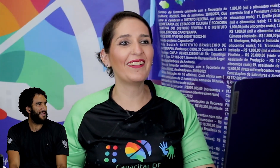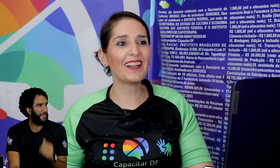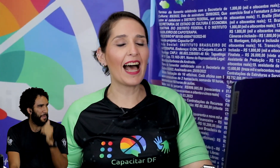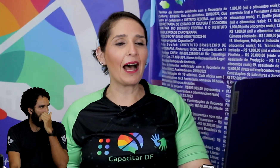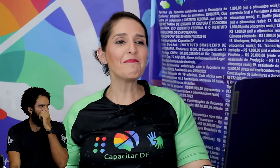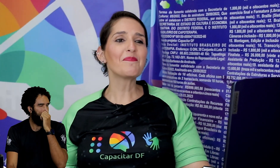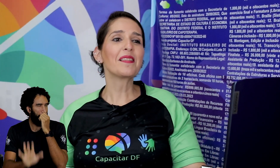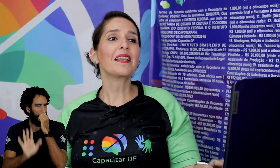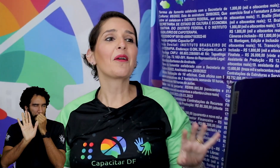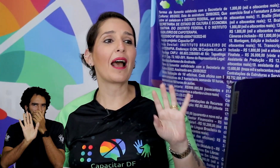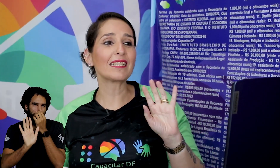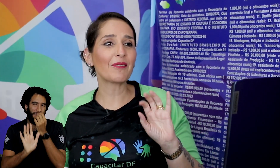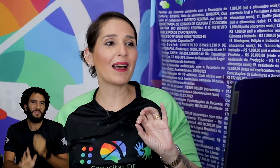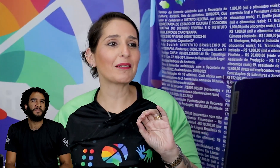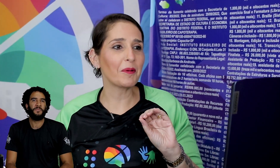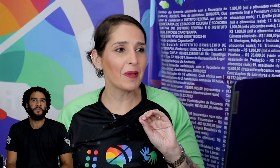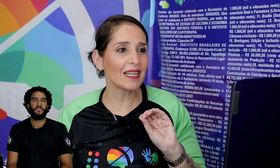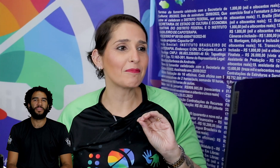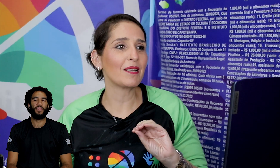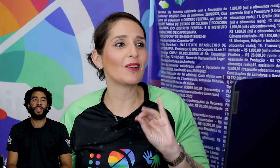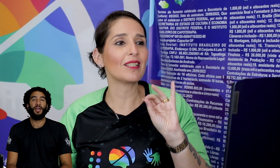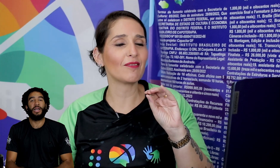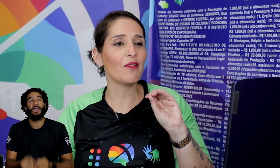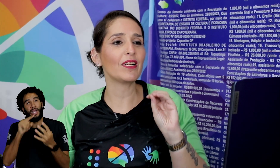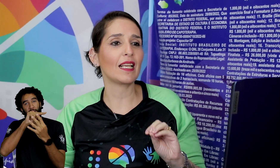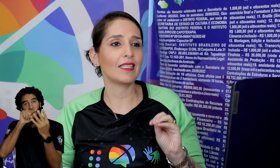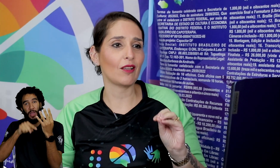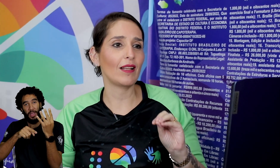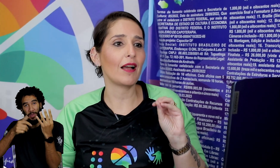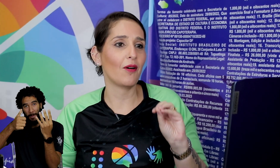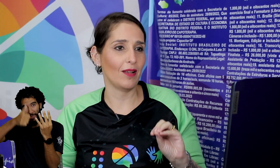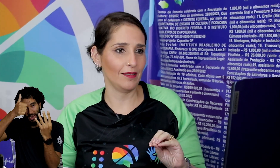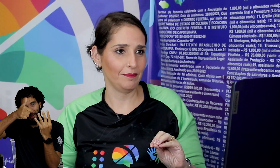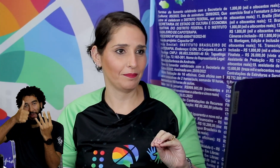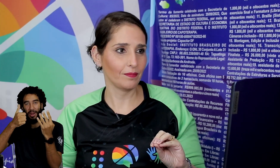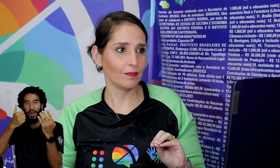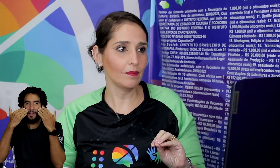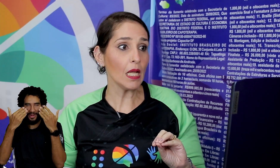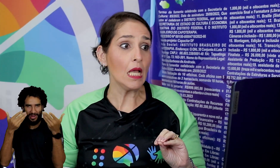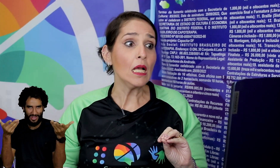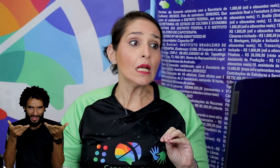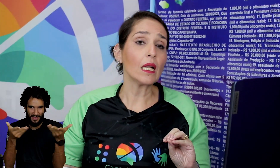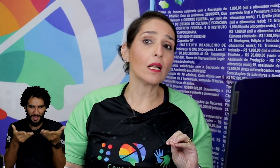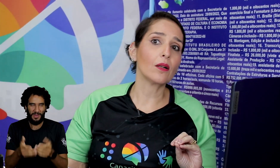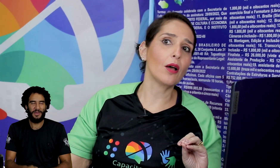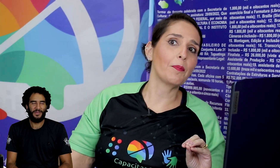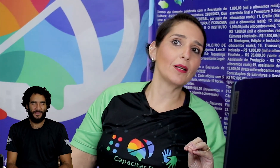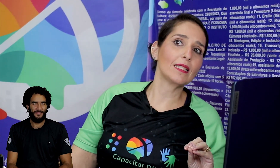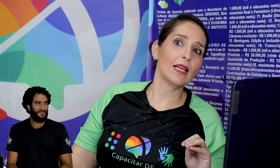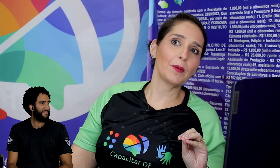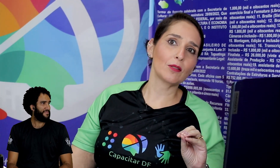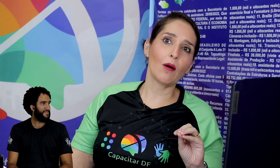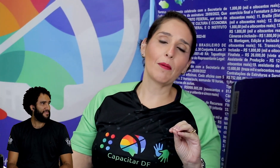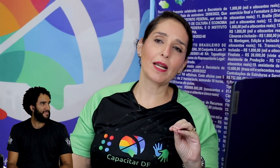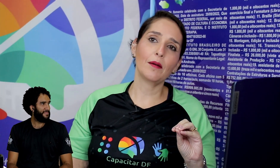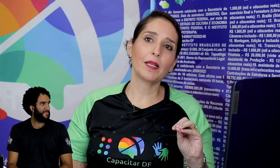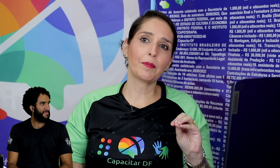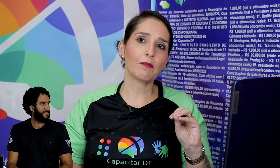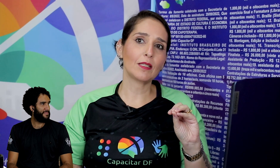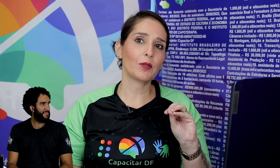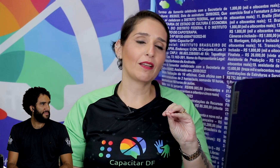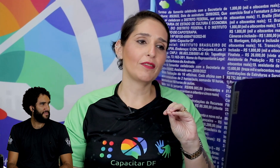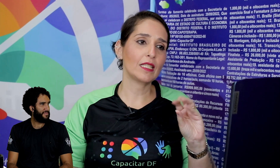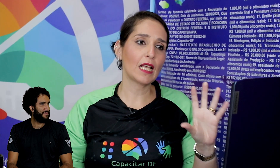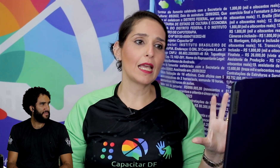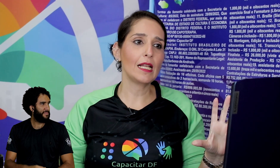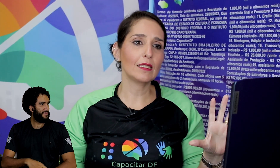Então, vamos lá. As 4 primeiras pessoas vão fazer a história agora. Loi, pode ser, o pessoal abre a câmera para